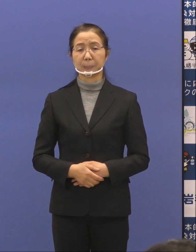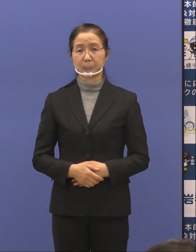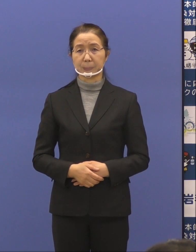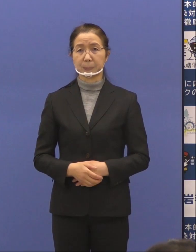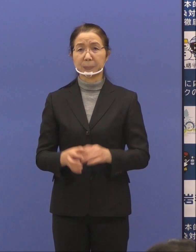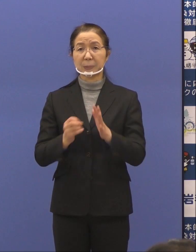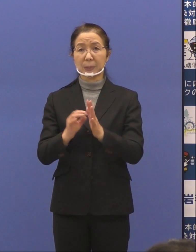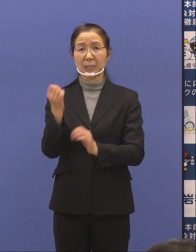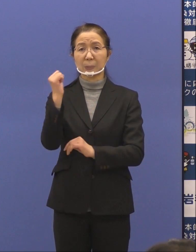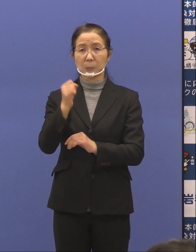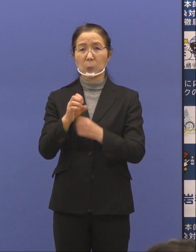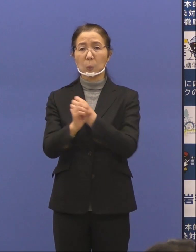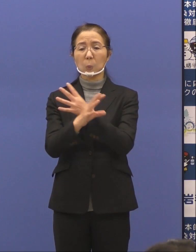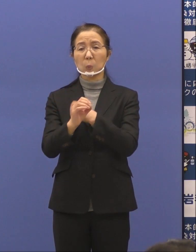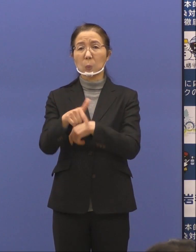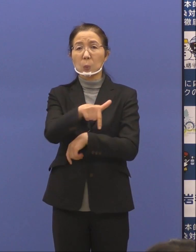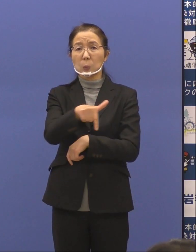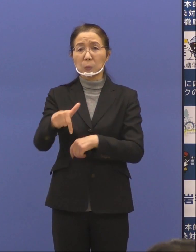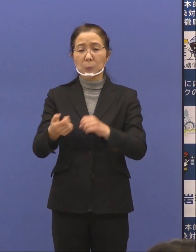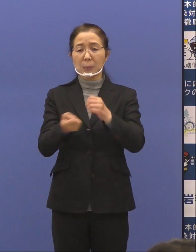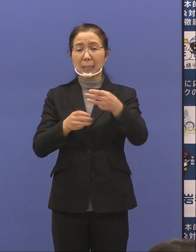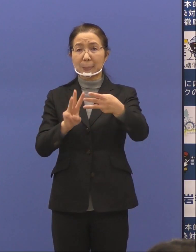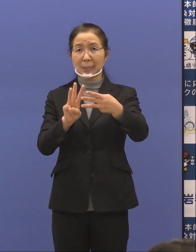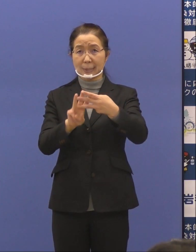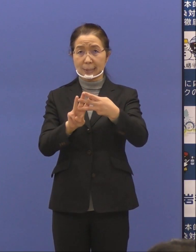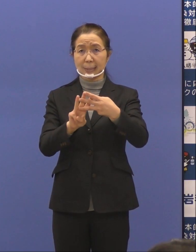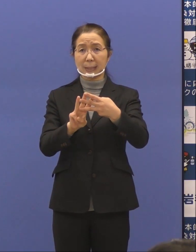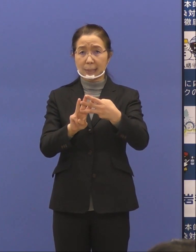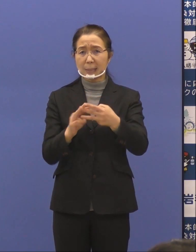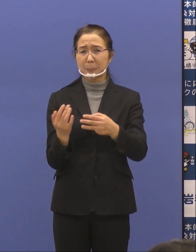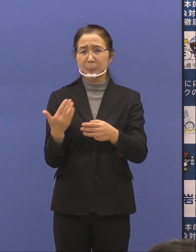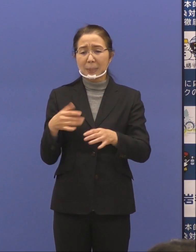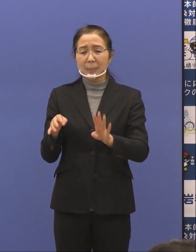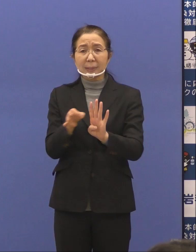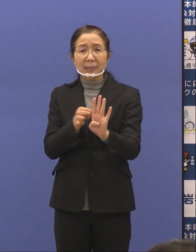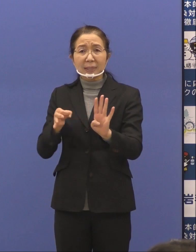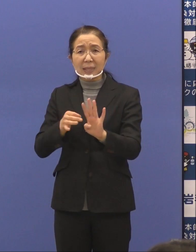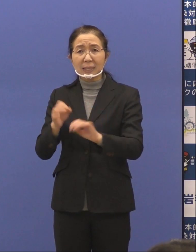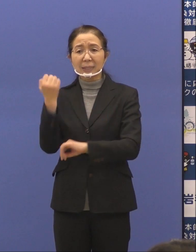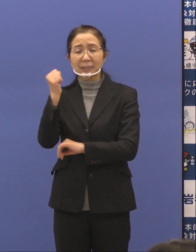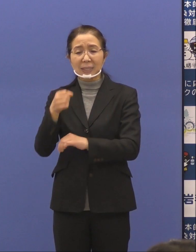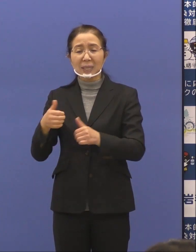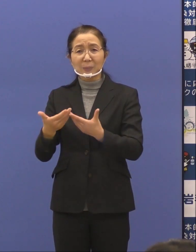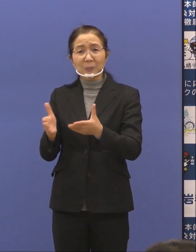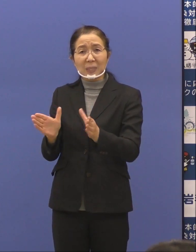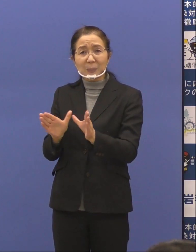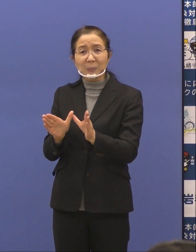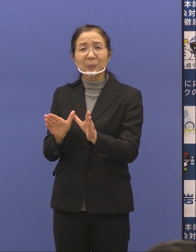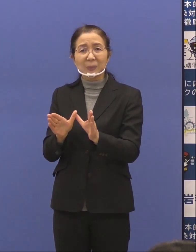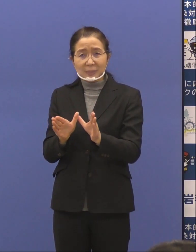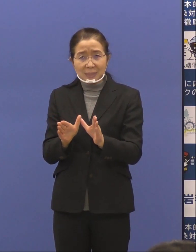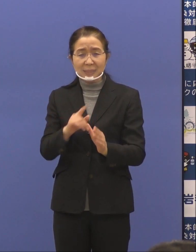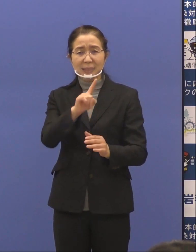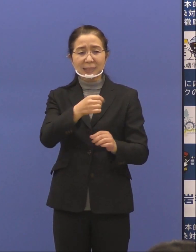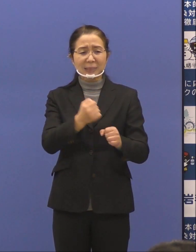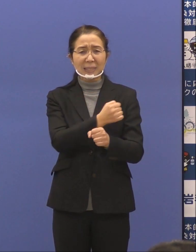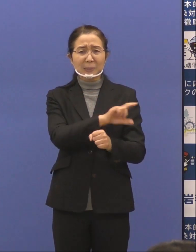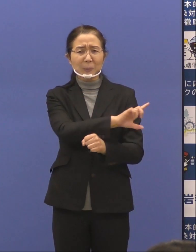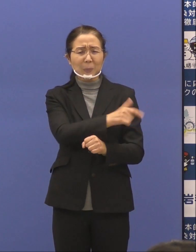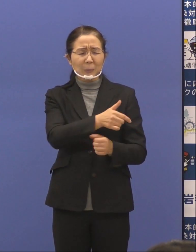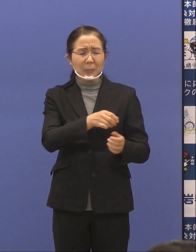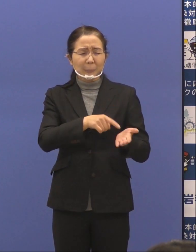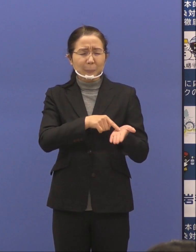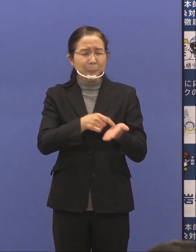岩手日報社報道部の鎌田と申します。以前は経済記者クラブで3年半一次産業と ILC をメインに取材しておりました。